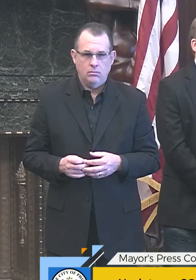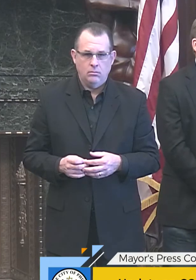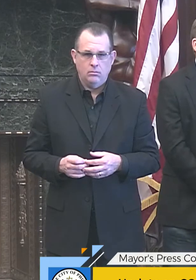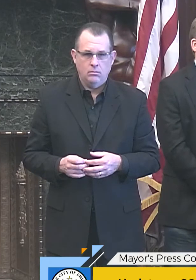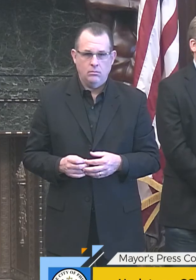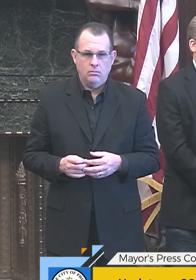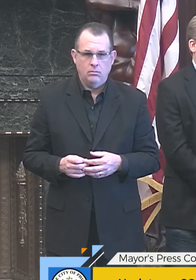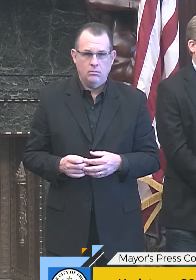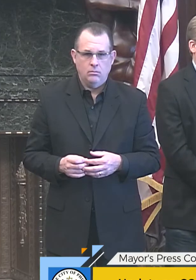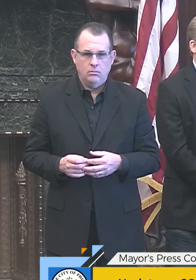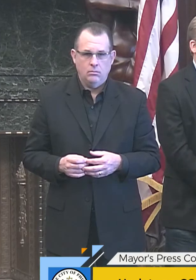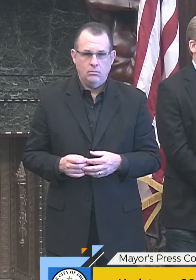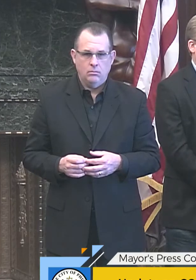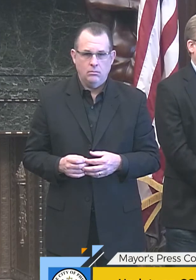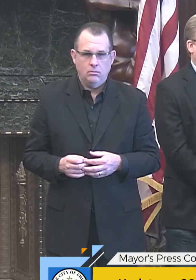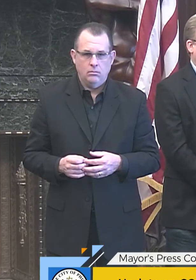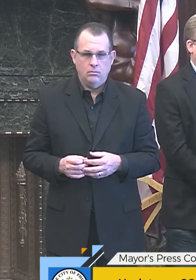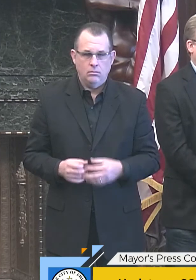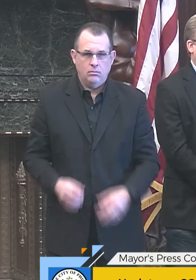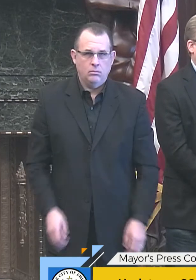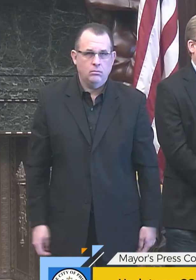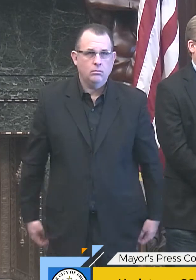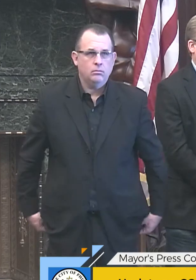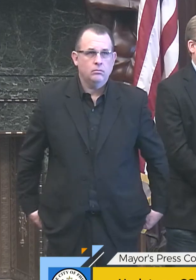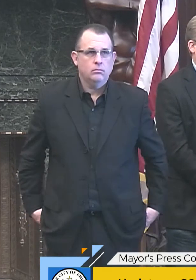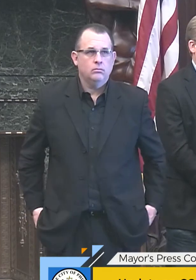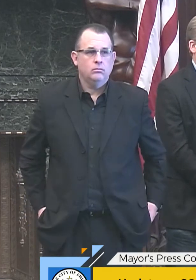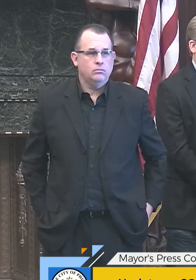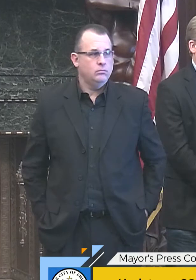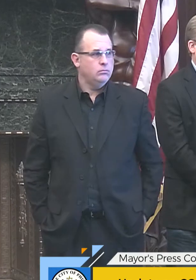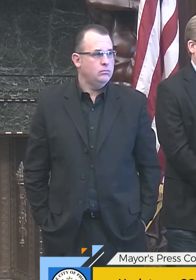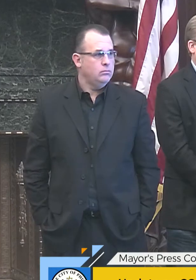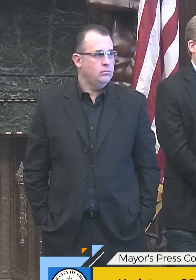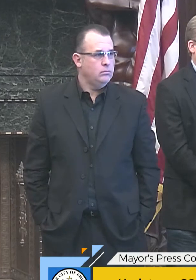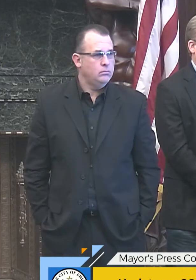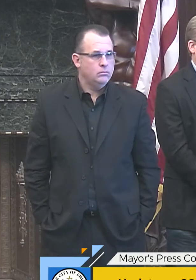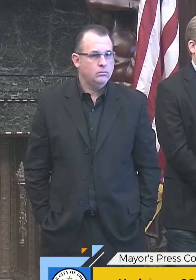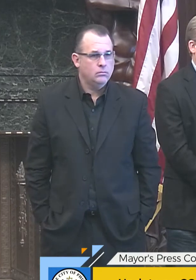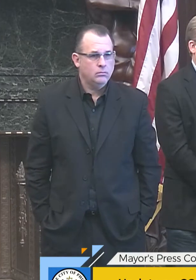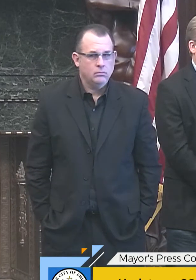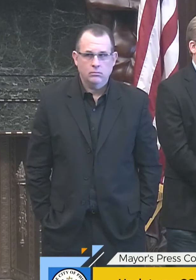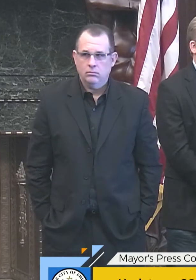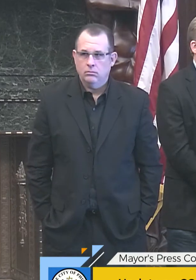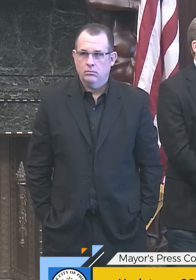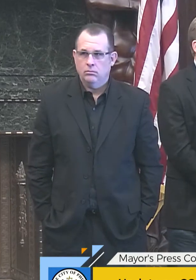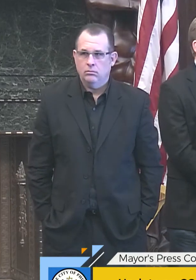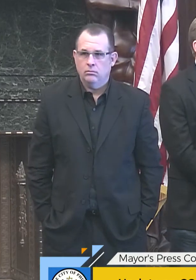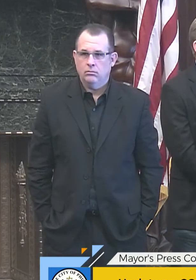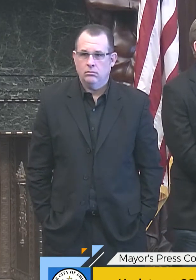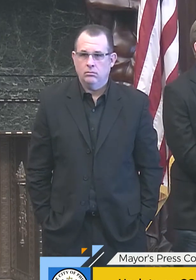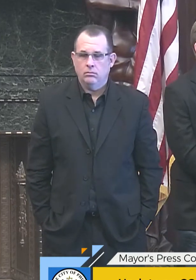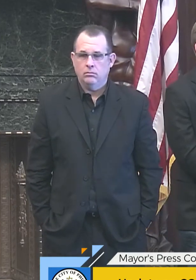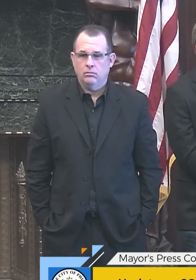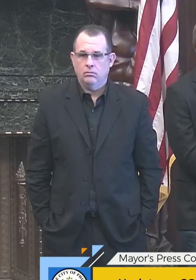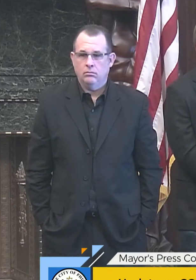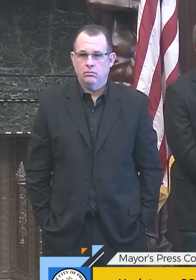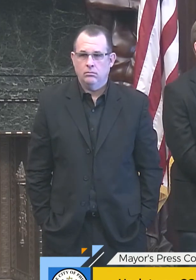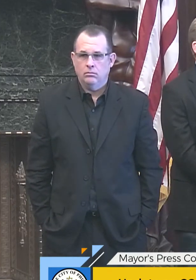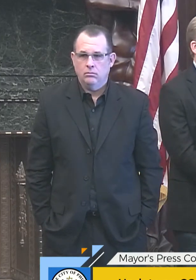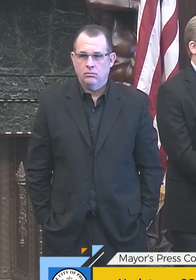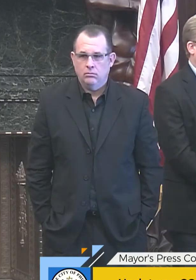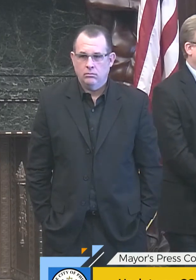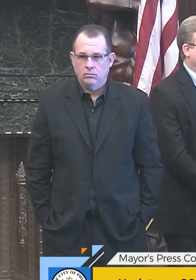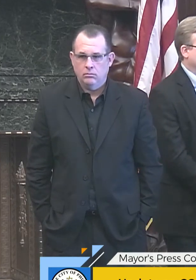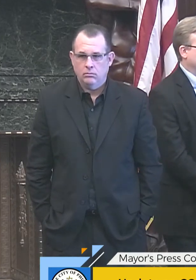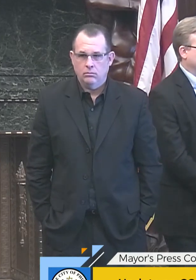va a ser la respuesta de parte de la policía? ¿Qué van a hacer ellos para controlar eso? What measures has the police taken to promote